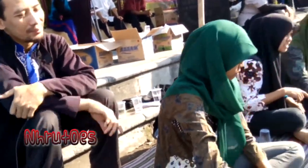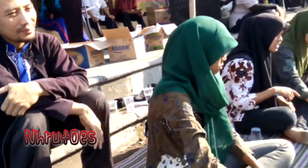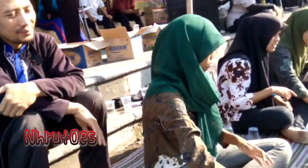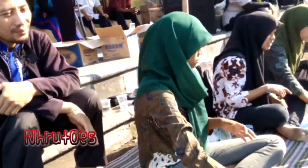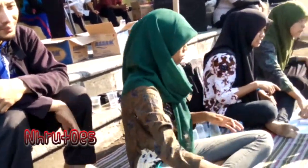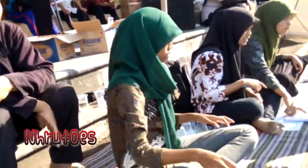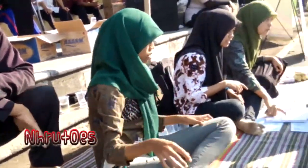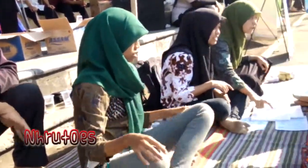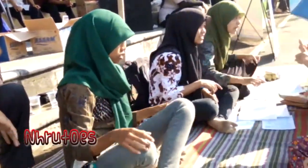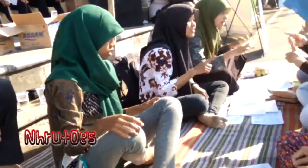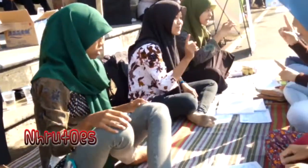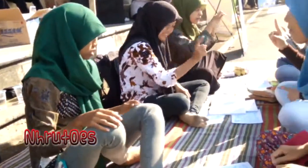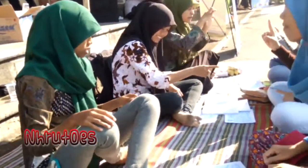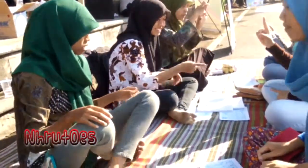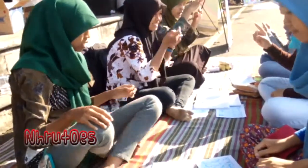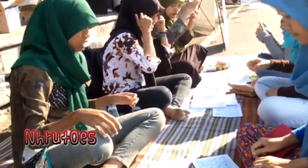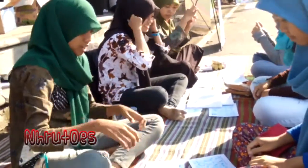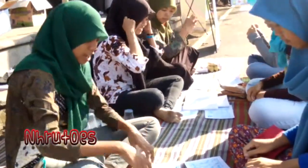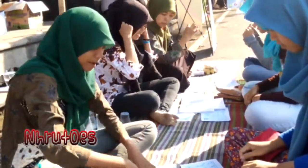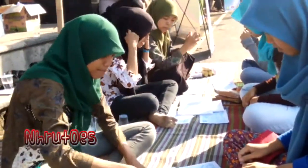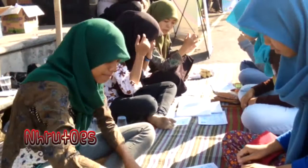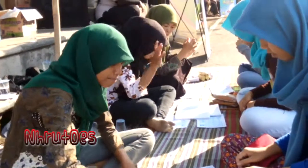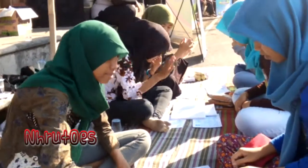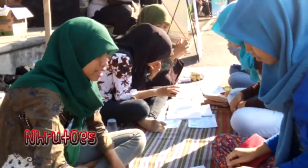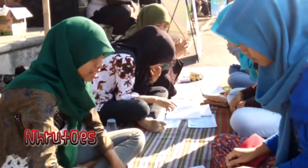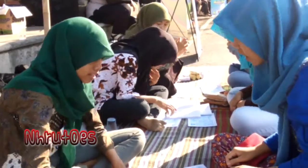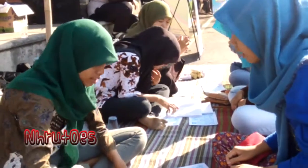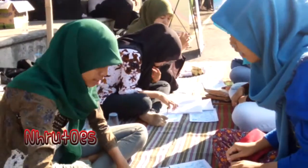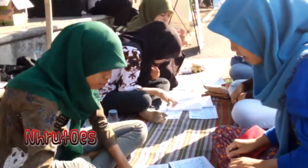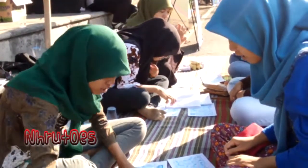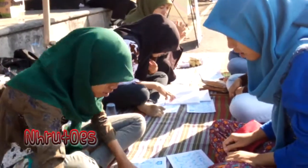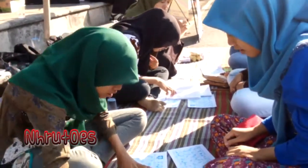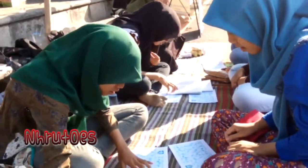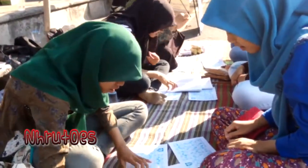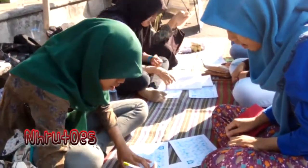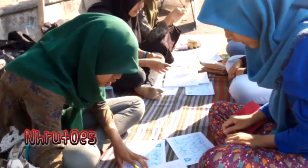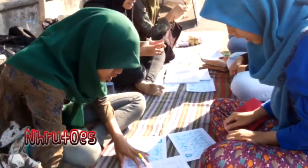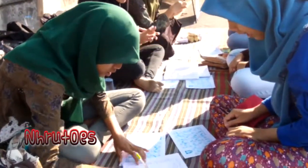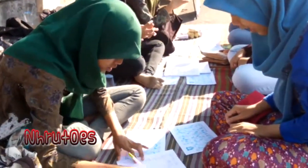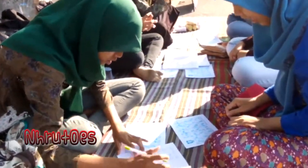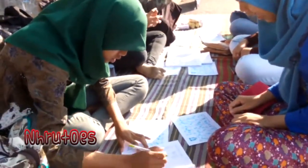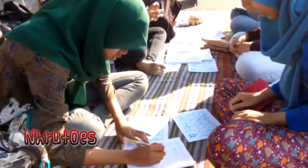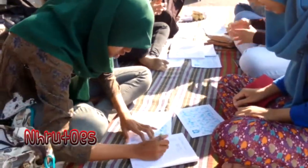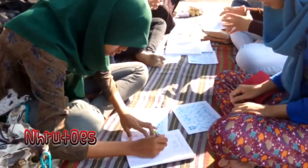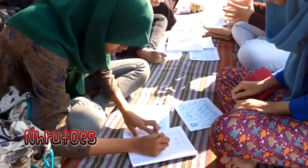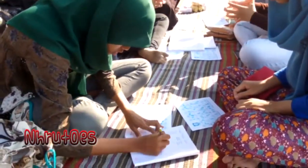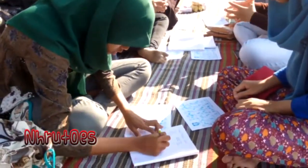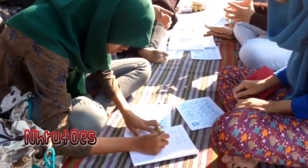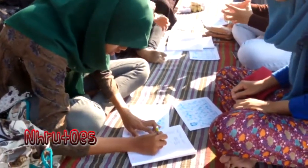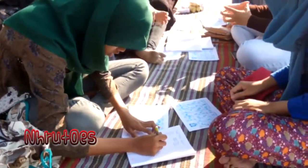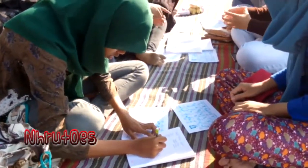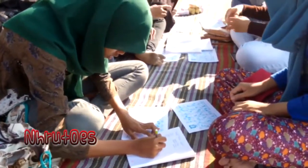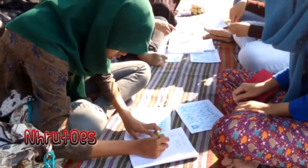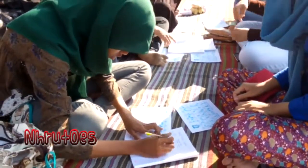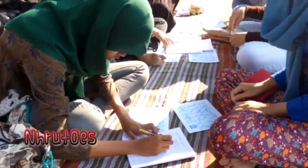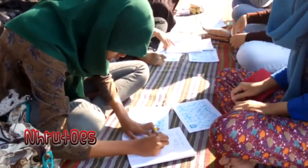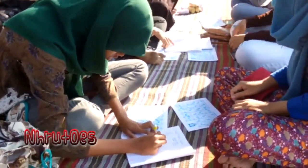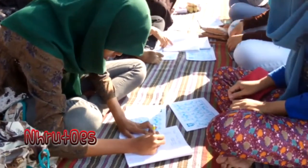saya bisa melihat sebenarnya untuk peran agar teman-teman di Fabel itu bisa maju di YouTube Mas.